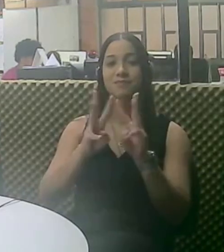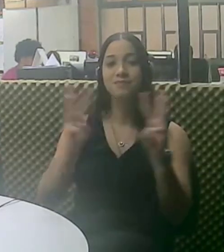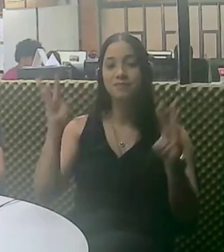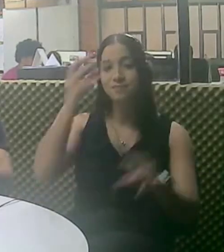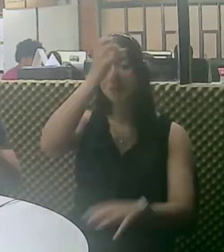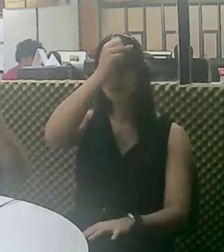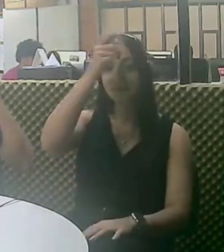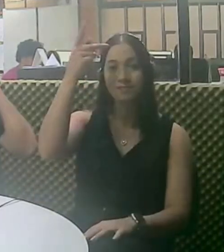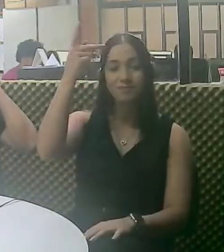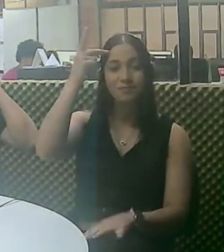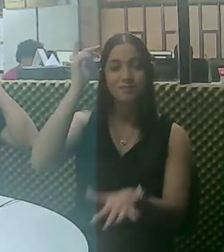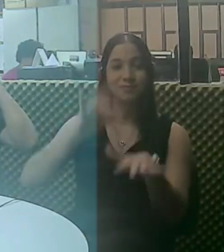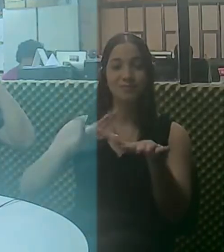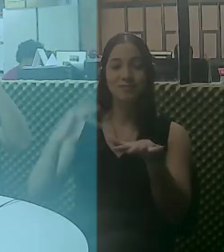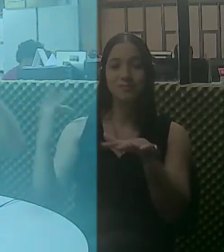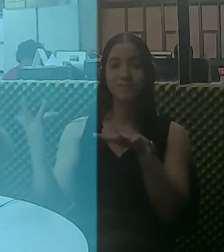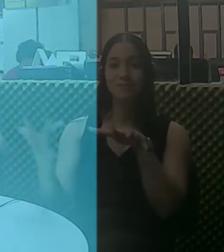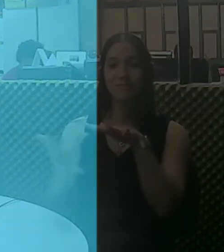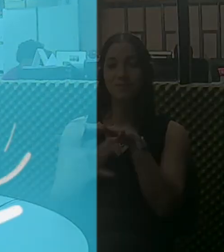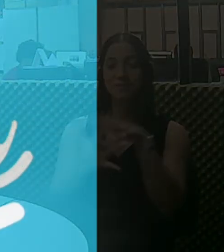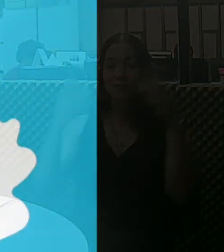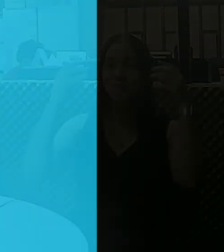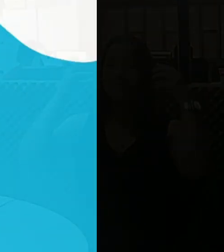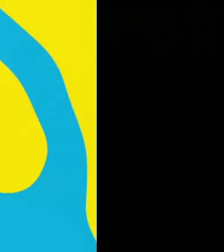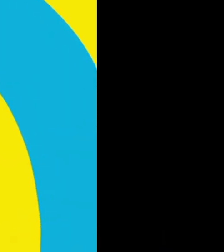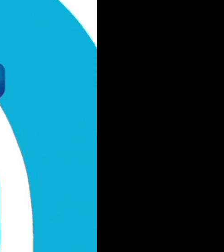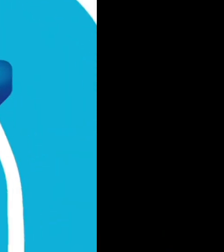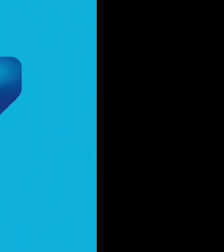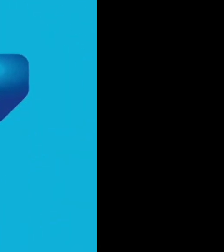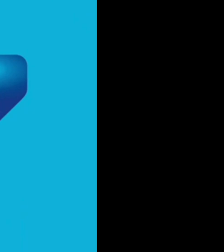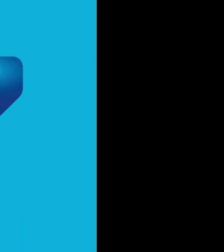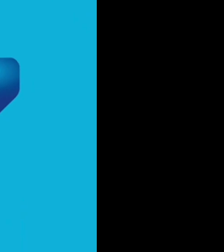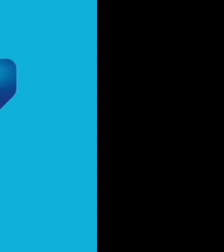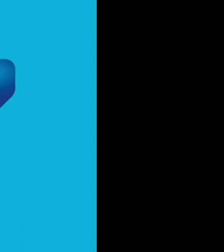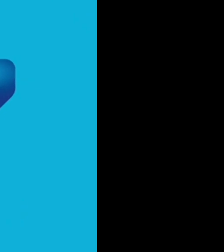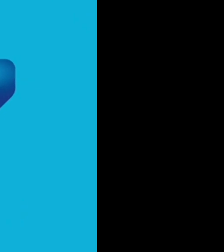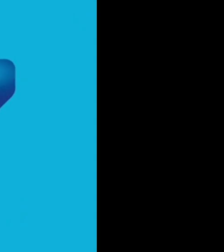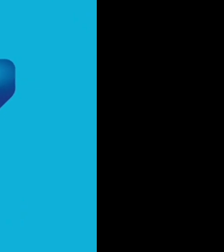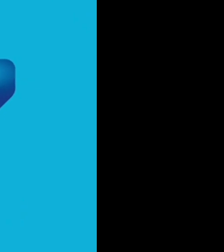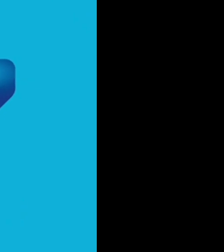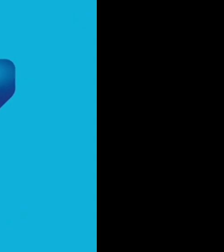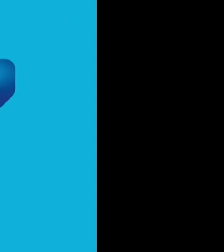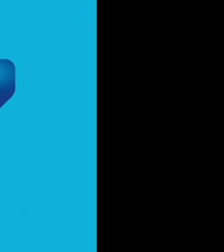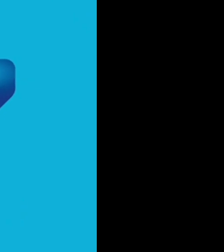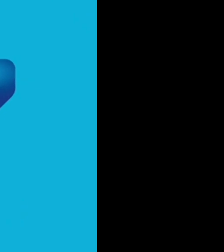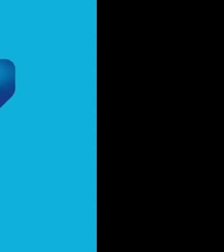Continue conosco no portal da Prefeitura e nas redes sociais.